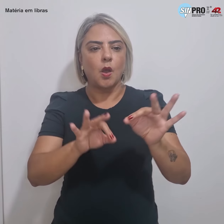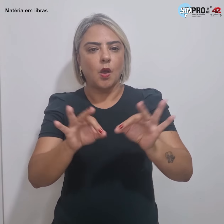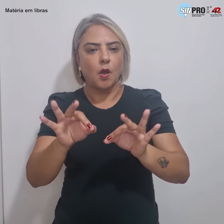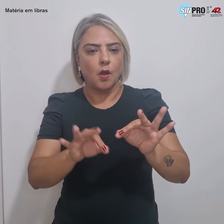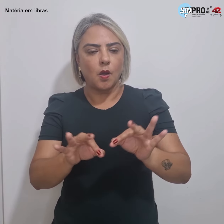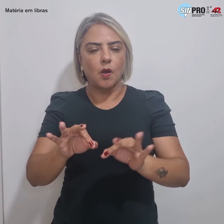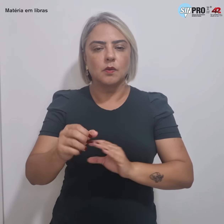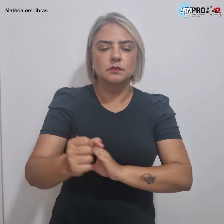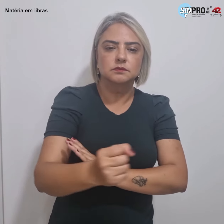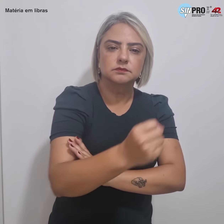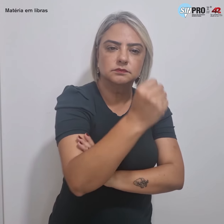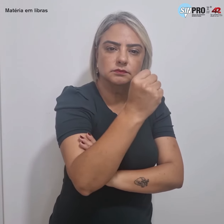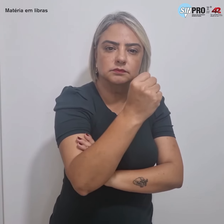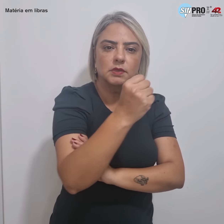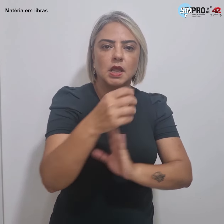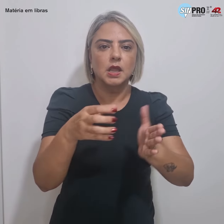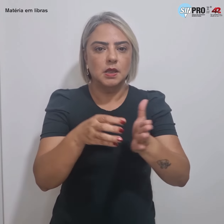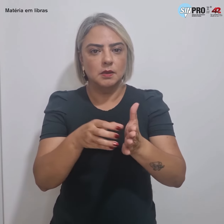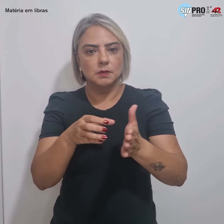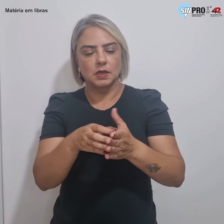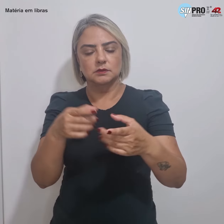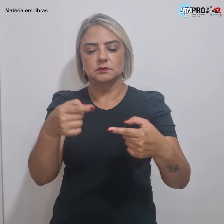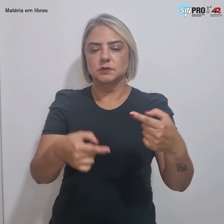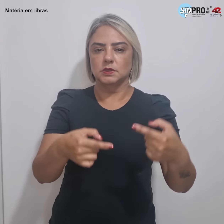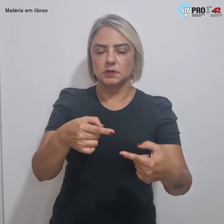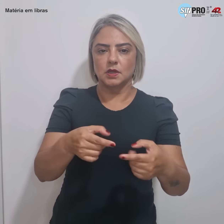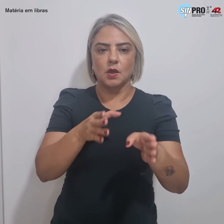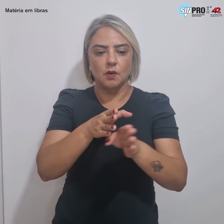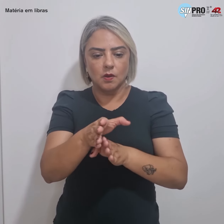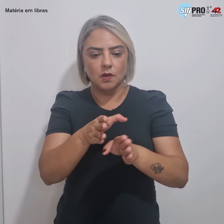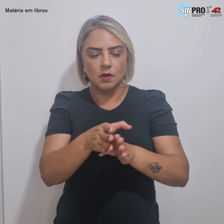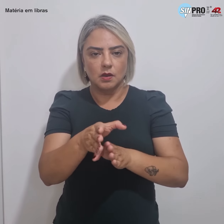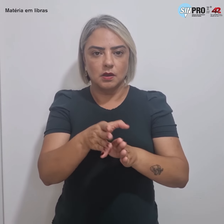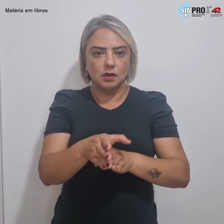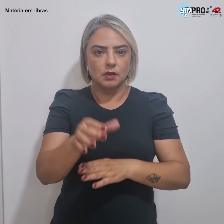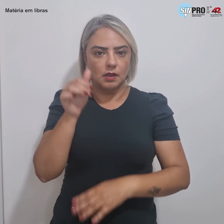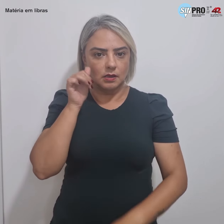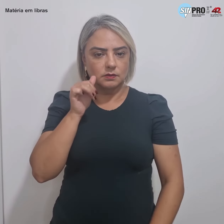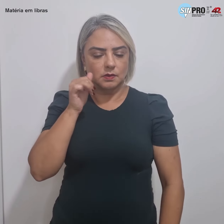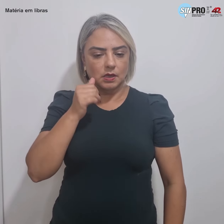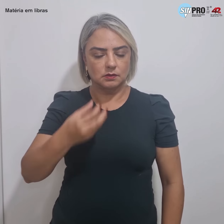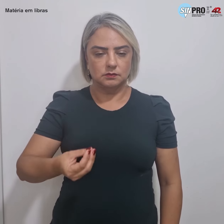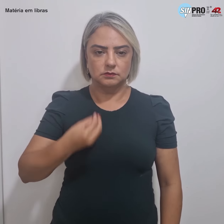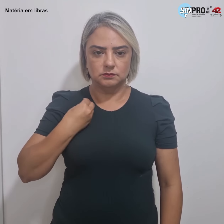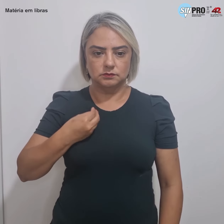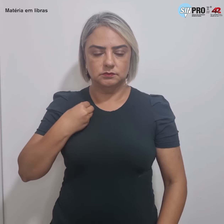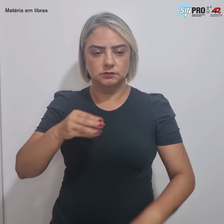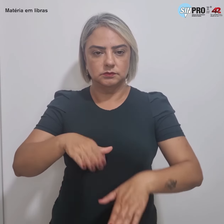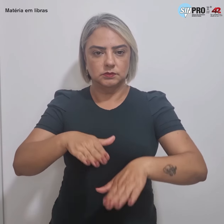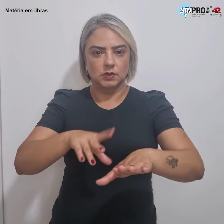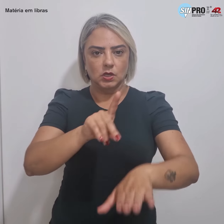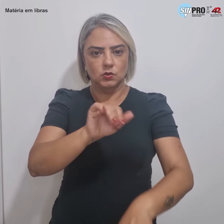feministas e partidos políticos, orienta que as participantes da marcha do dia 8 de março